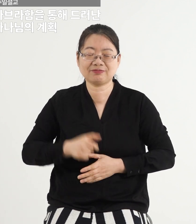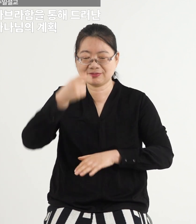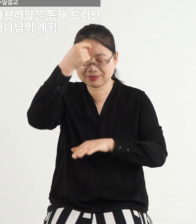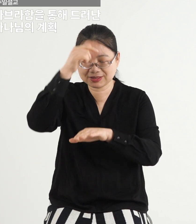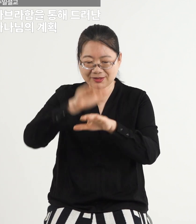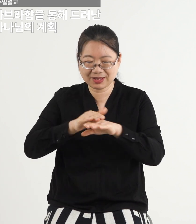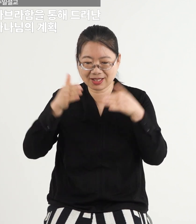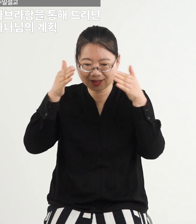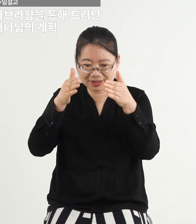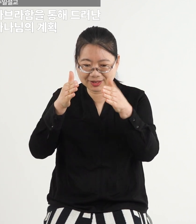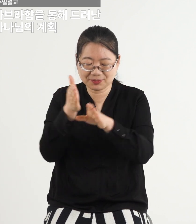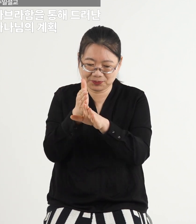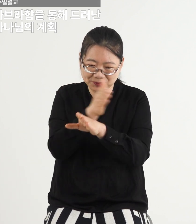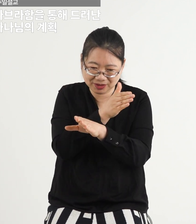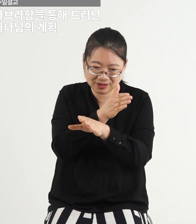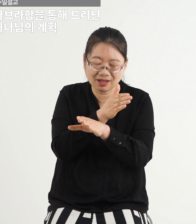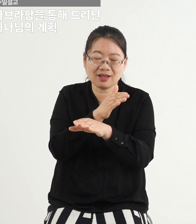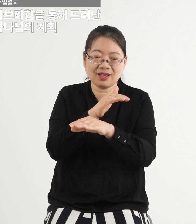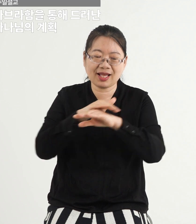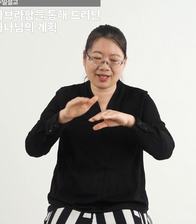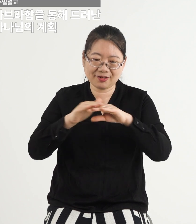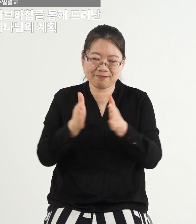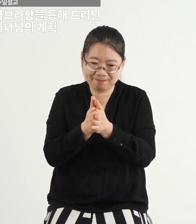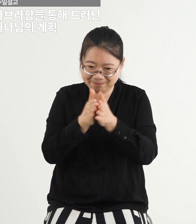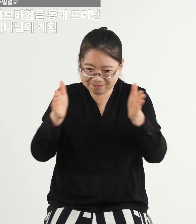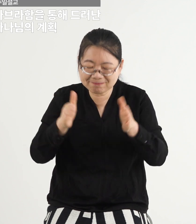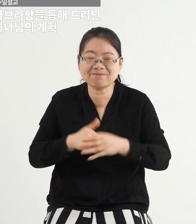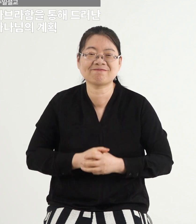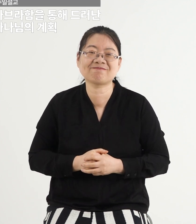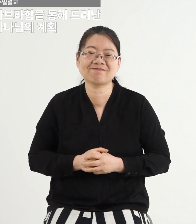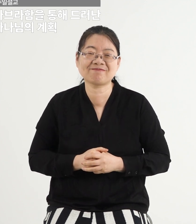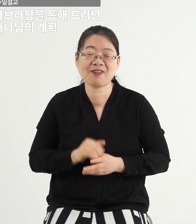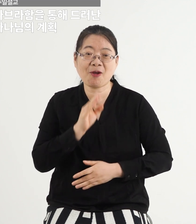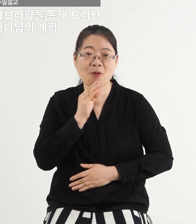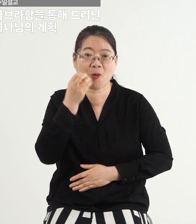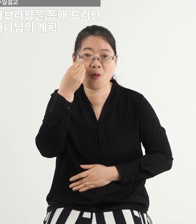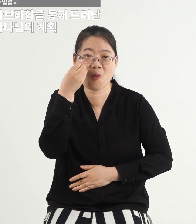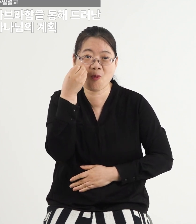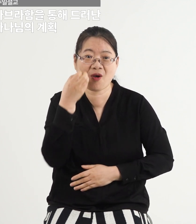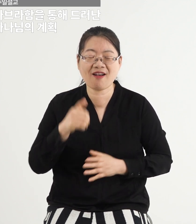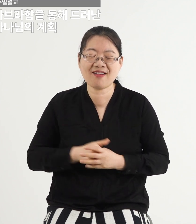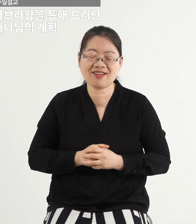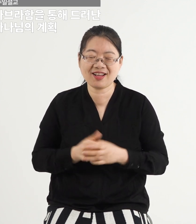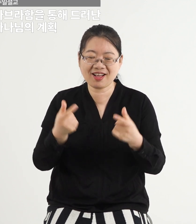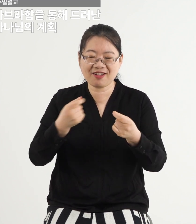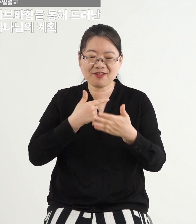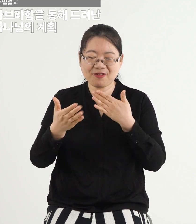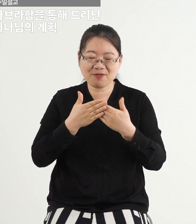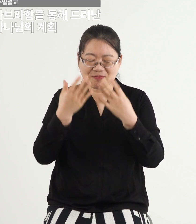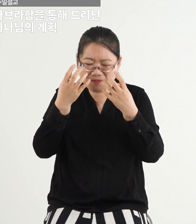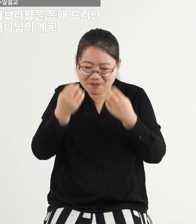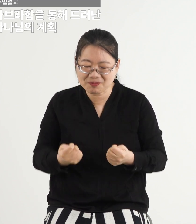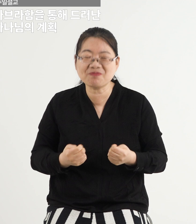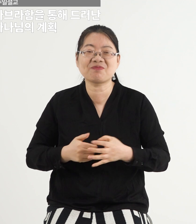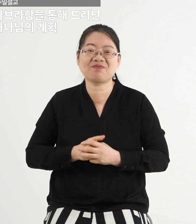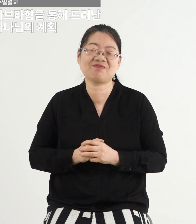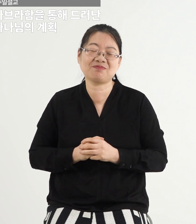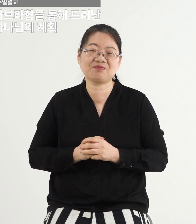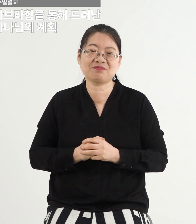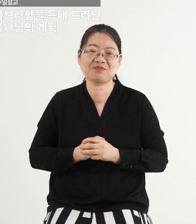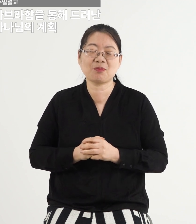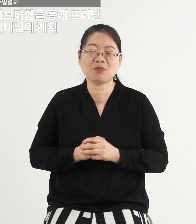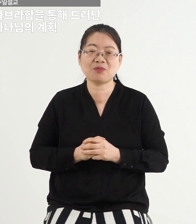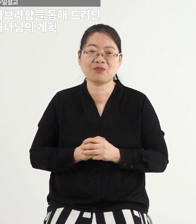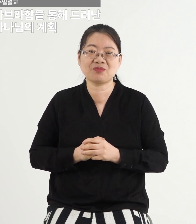거기서부터 실타래가 풀어집니다. 신기하죠? 저는 그런 체험을 너무 많이 해요.